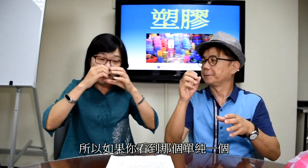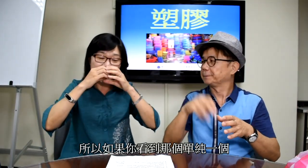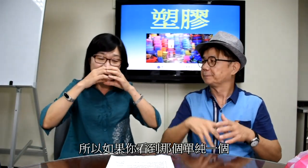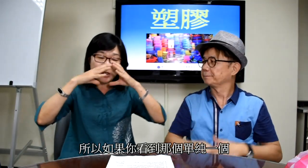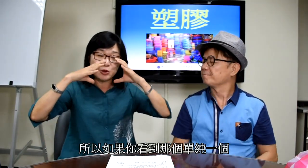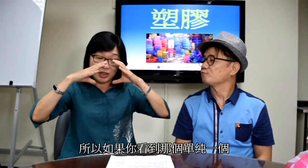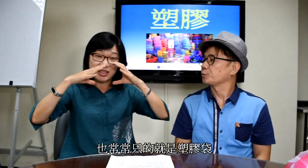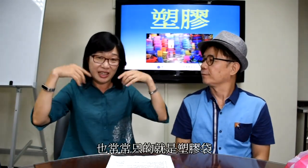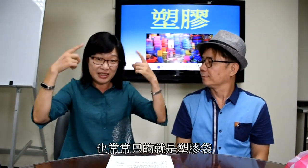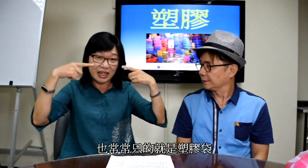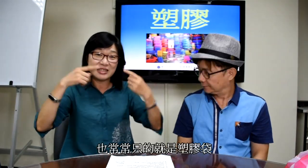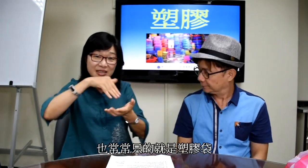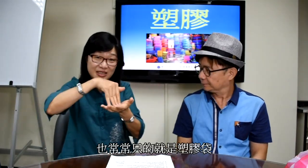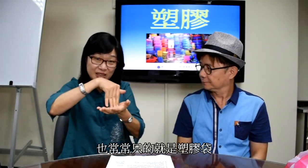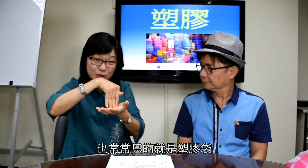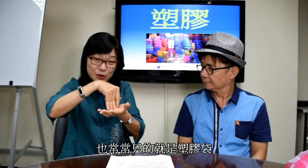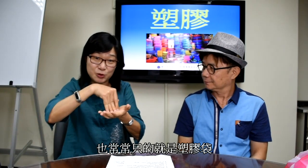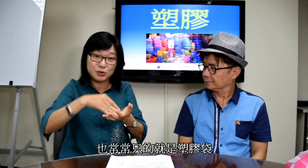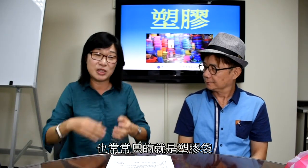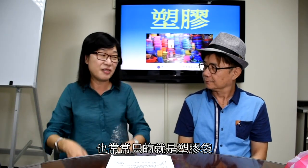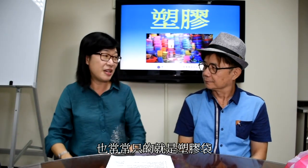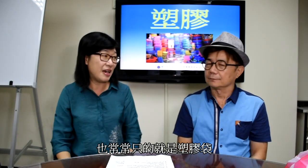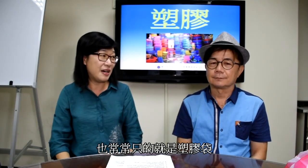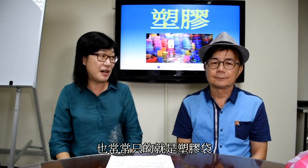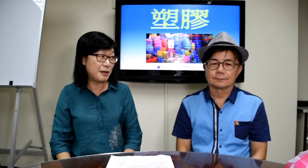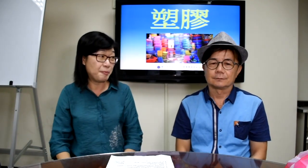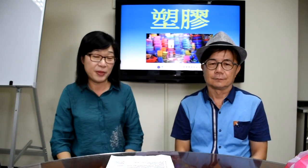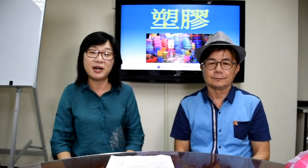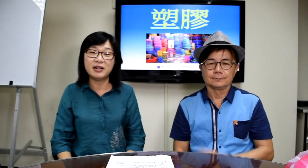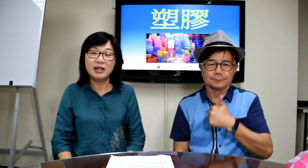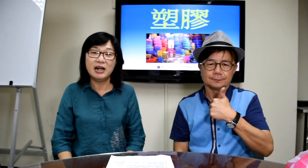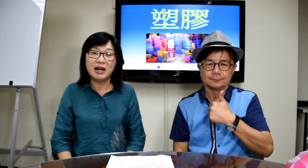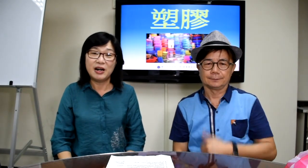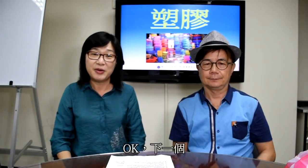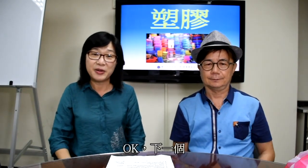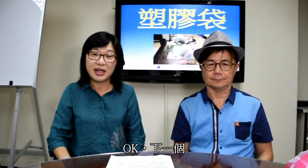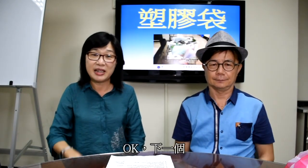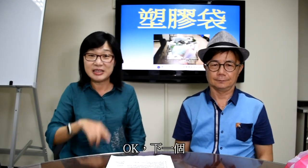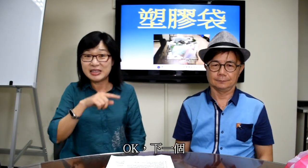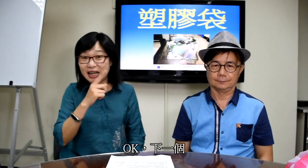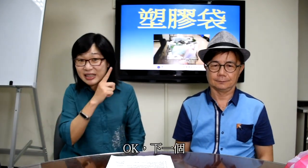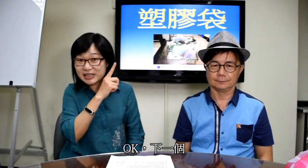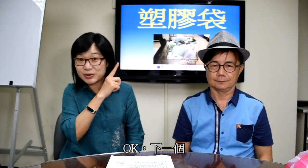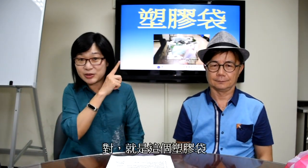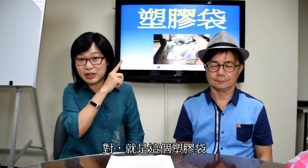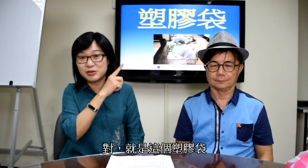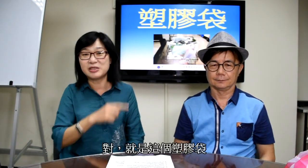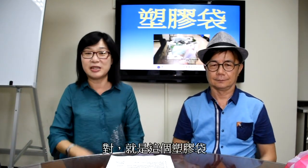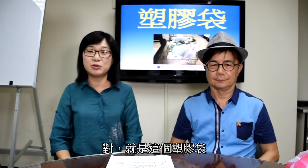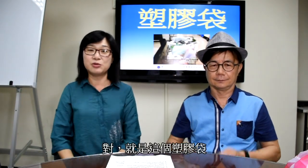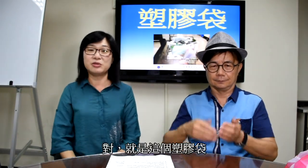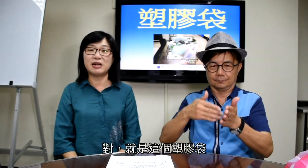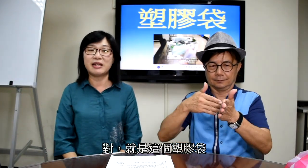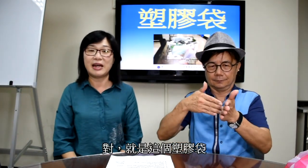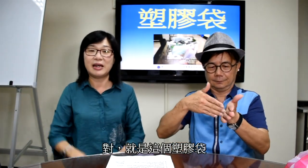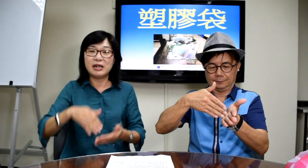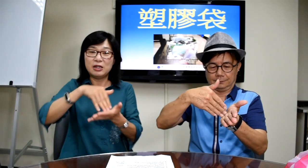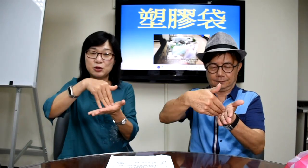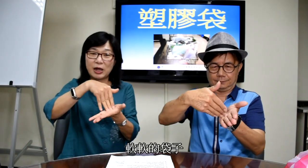个单纯一个，也常常指的就是塑胶袋。OK， 下一个，对，就是这个塑胶袋，软